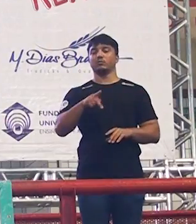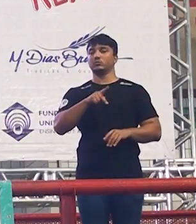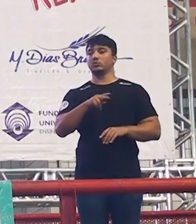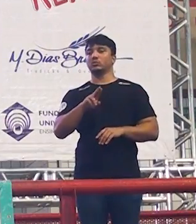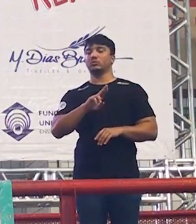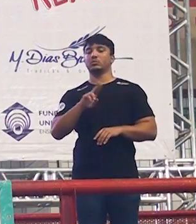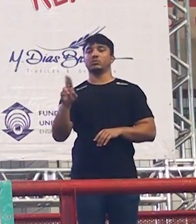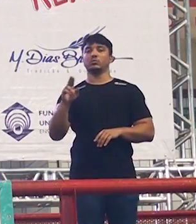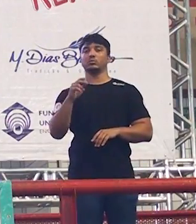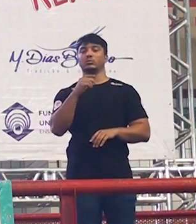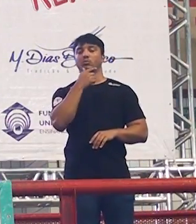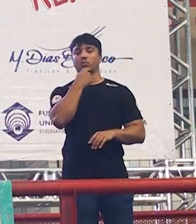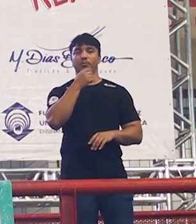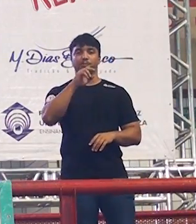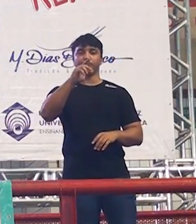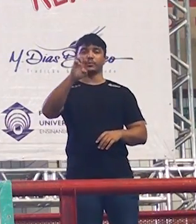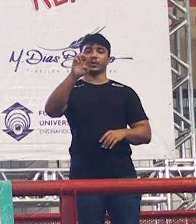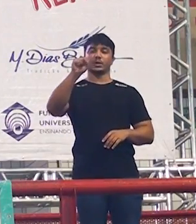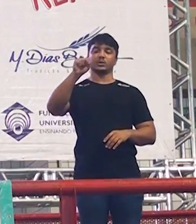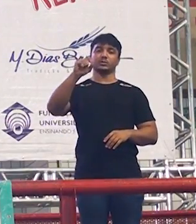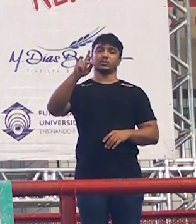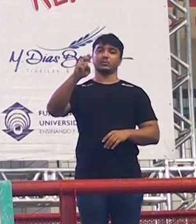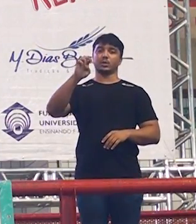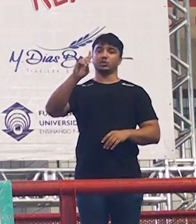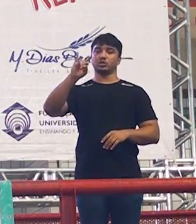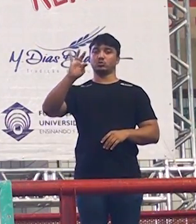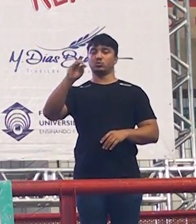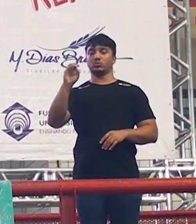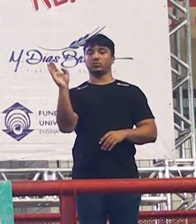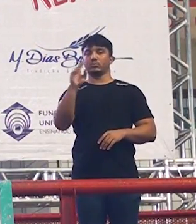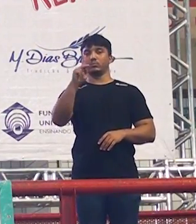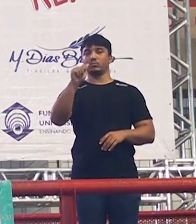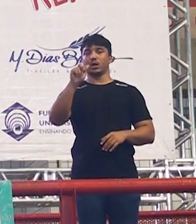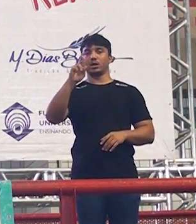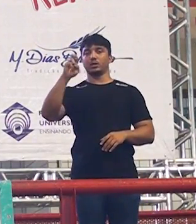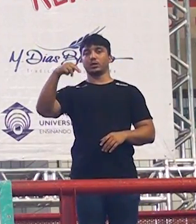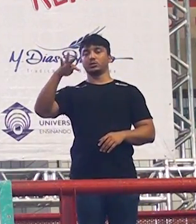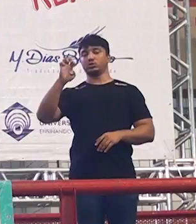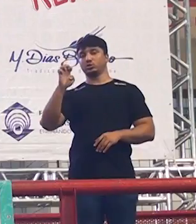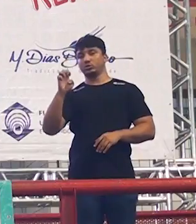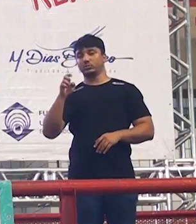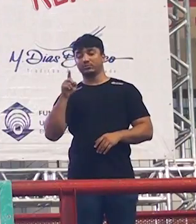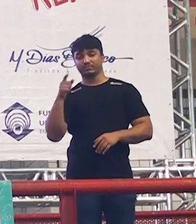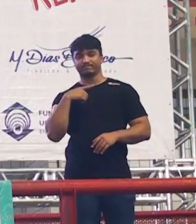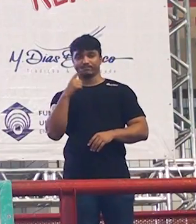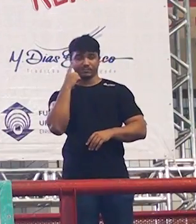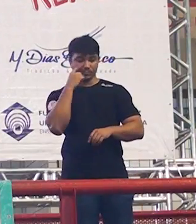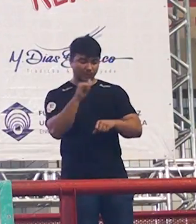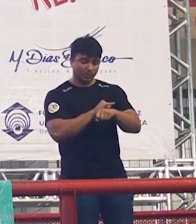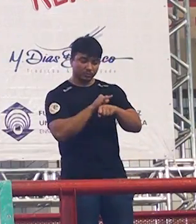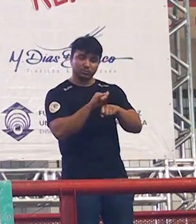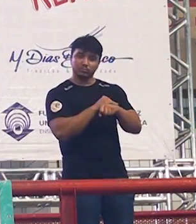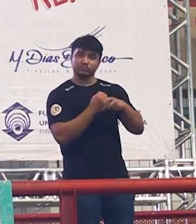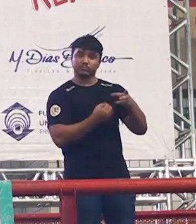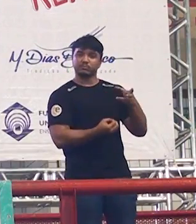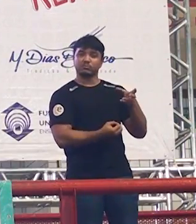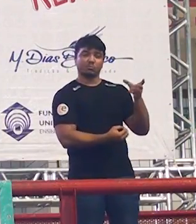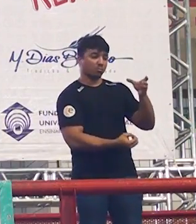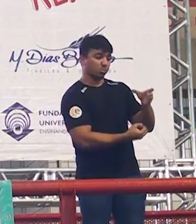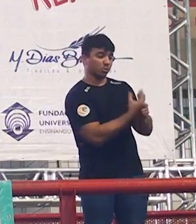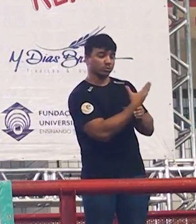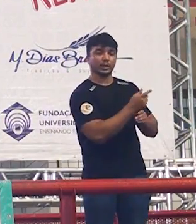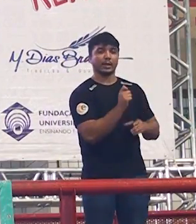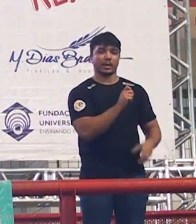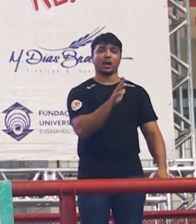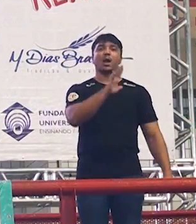Expedito Parente, na década de 80. Só que quando ele descobriu o biodiesel, a técnica de produção era muito cara. Então